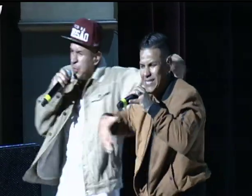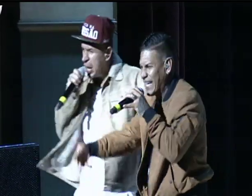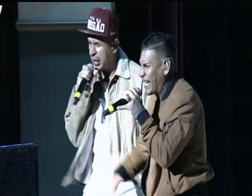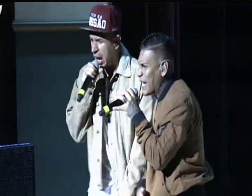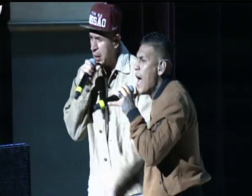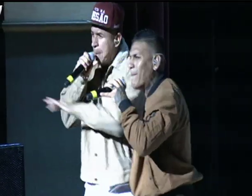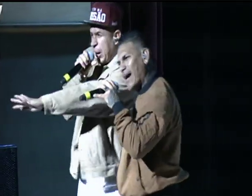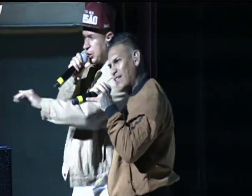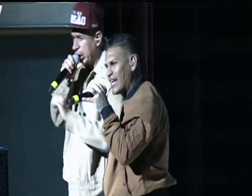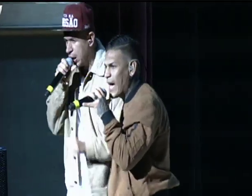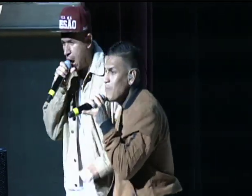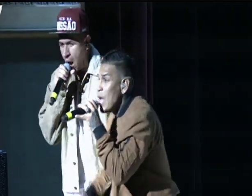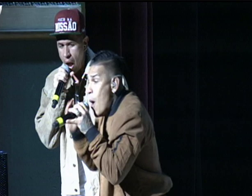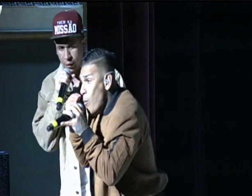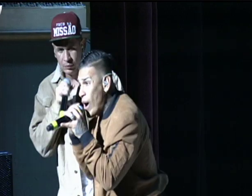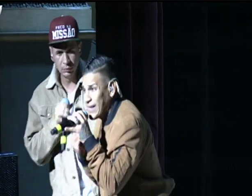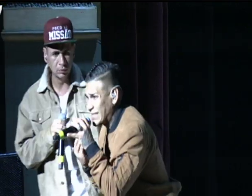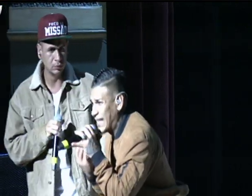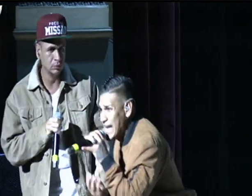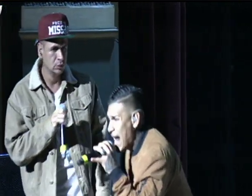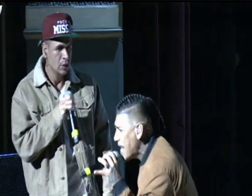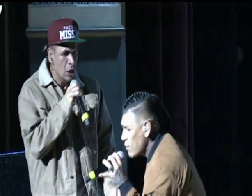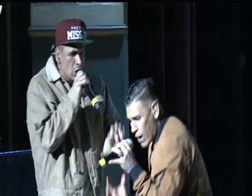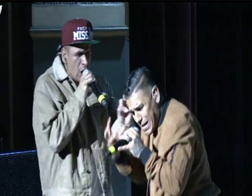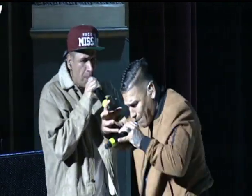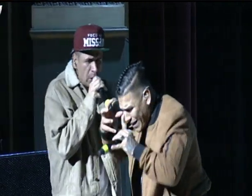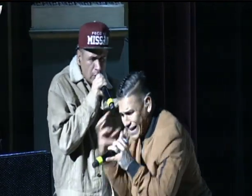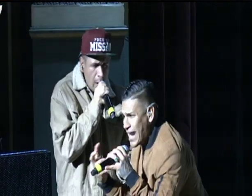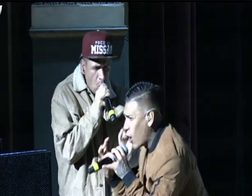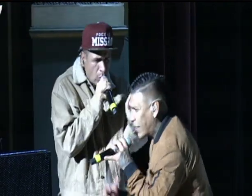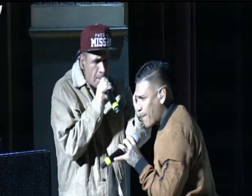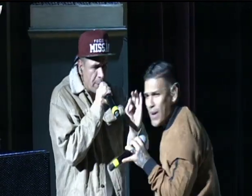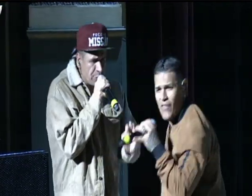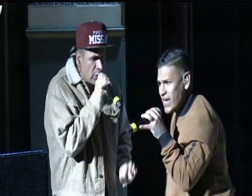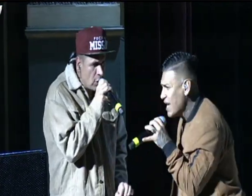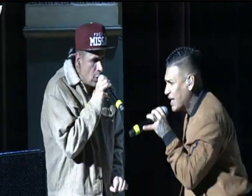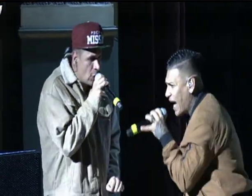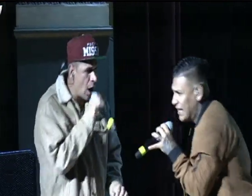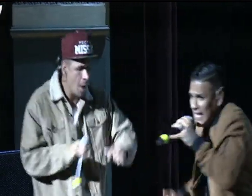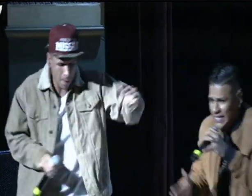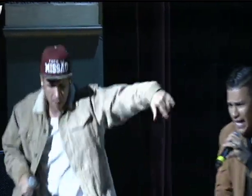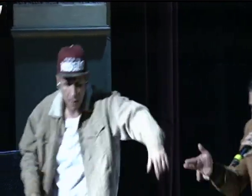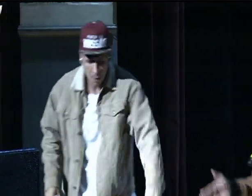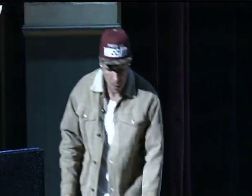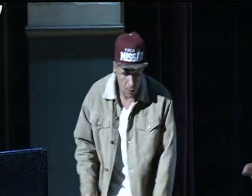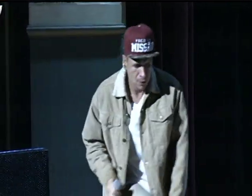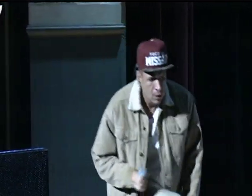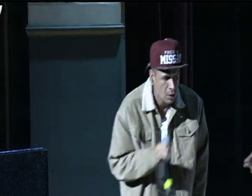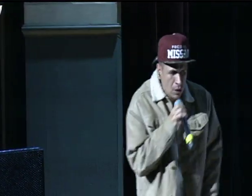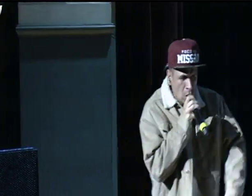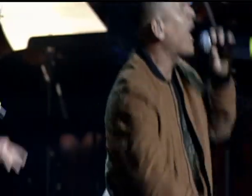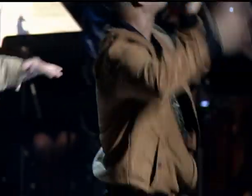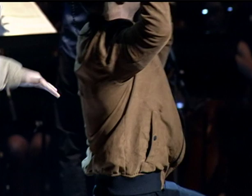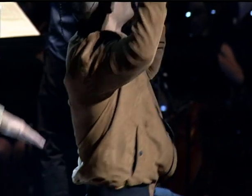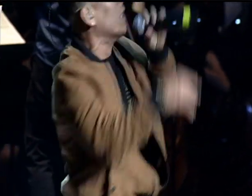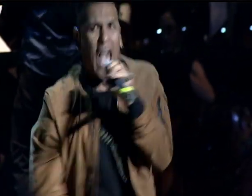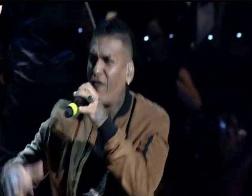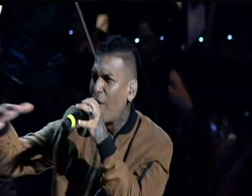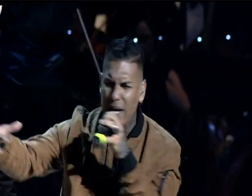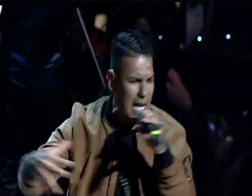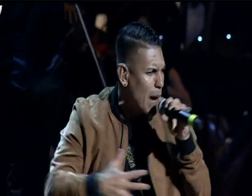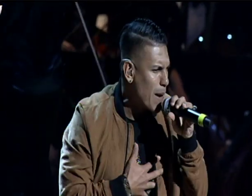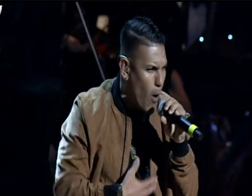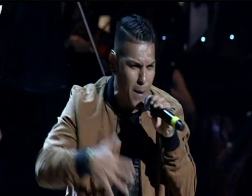jefes practiquen, muérdase la lengua y apliquen lo que prediquen. Sé que no saben, nunca lo has vivido, la cruz